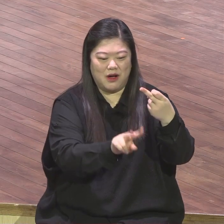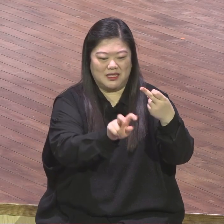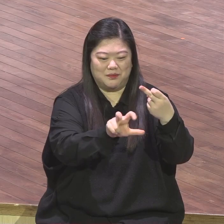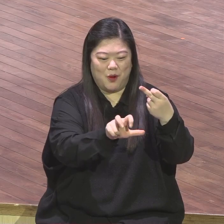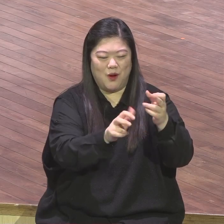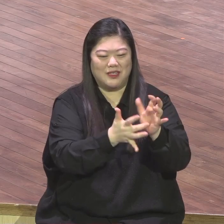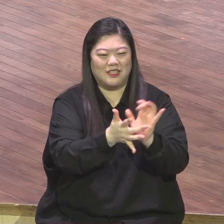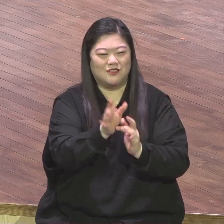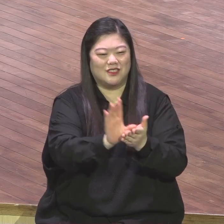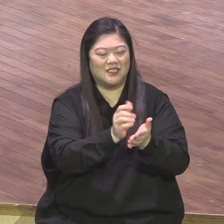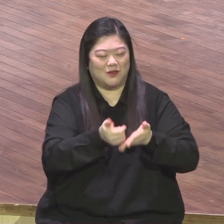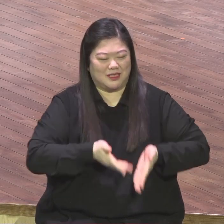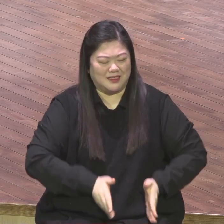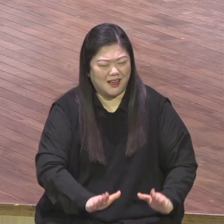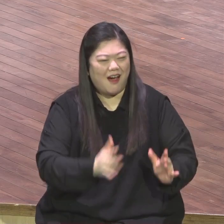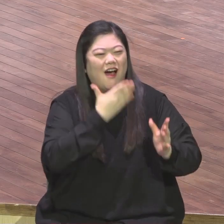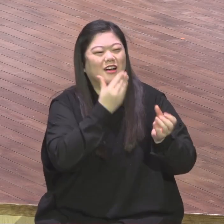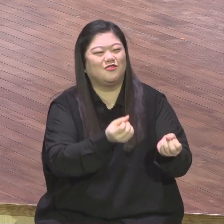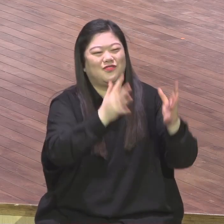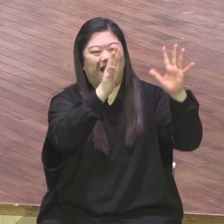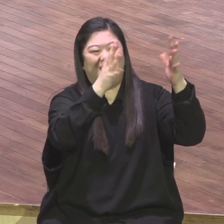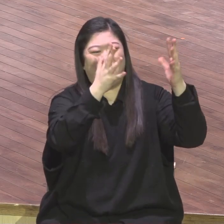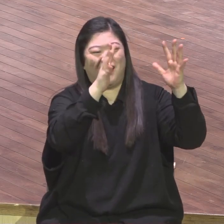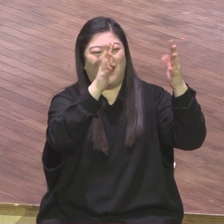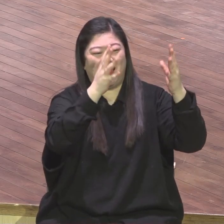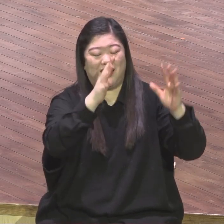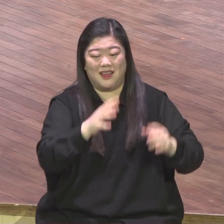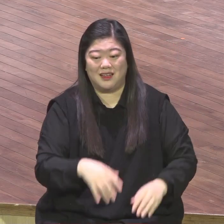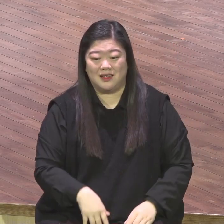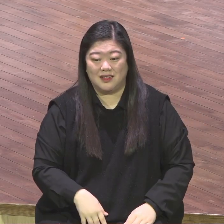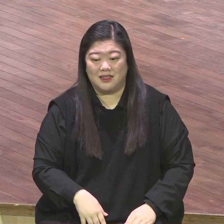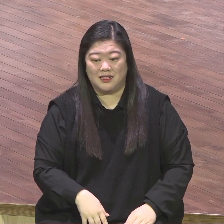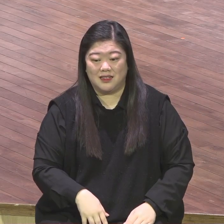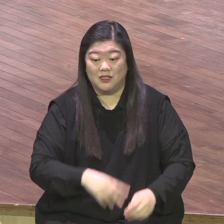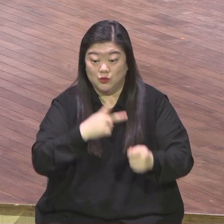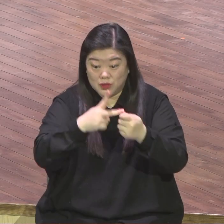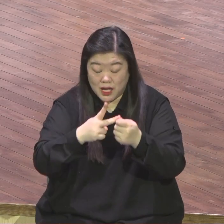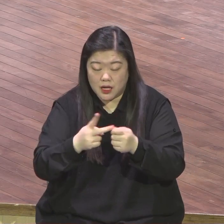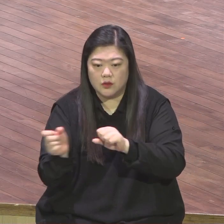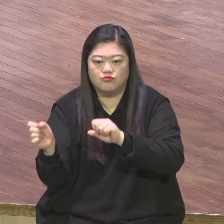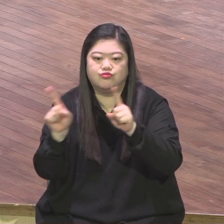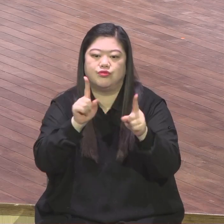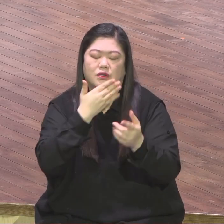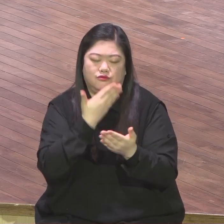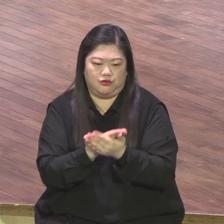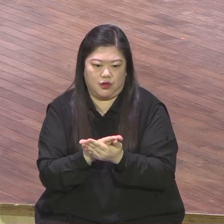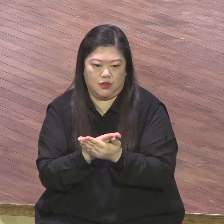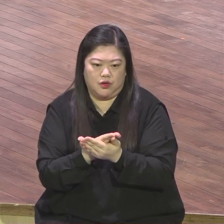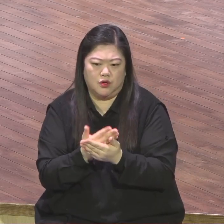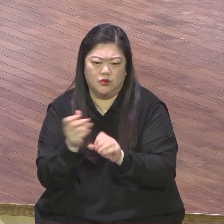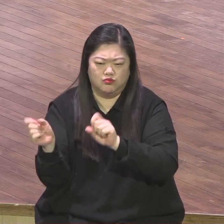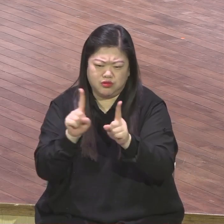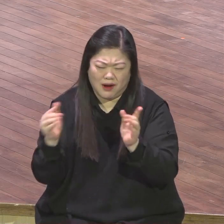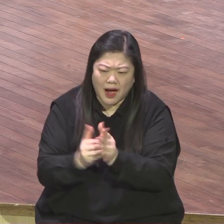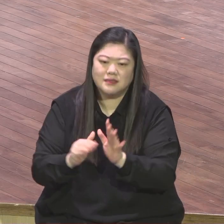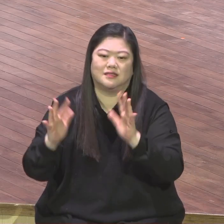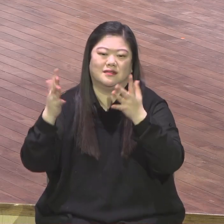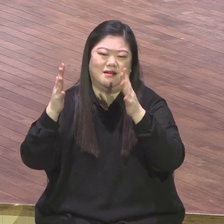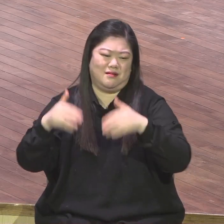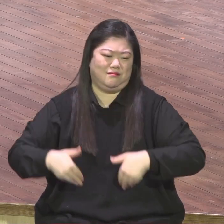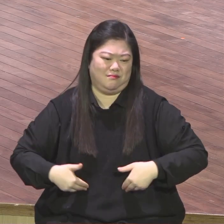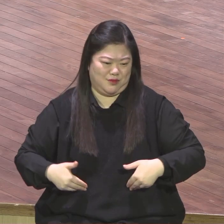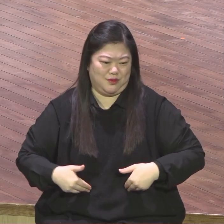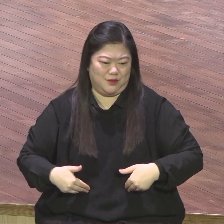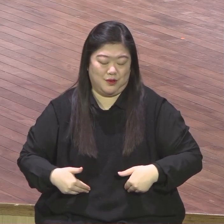1장 22절에 보면 사도들은 배신한 가룟 유다를 대신해서 새로운 사도를 뽑을 때도 자신들과